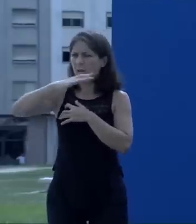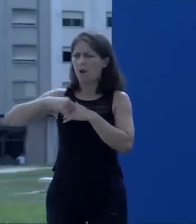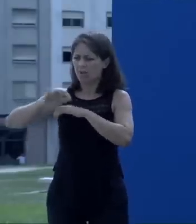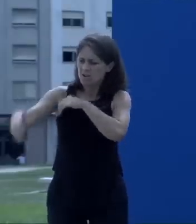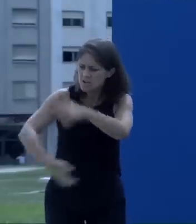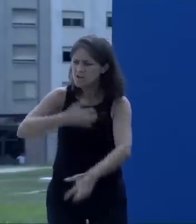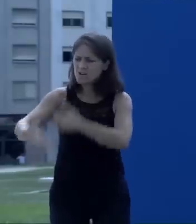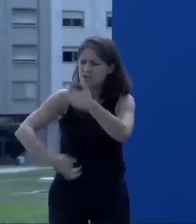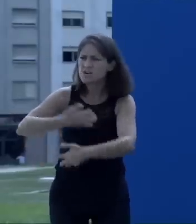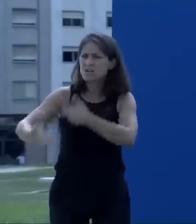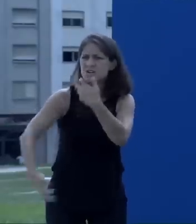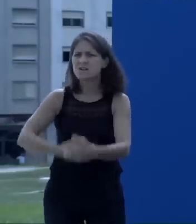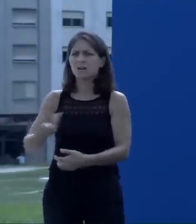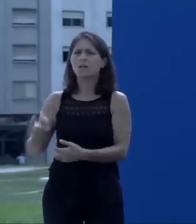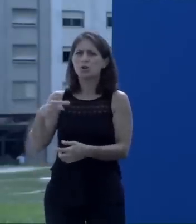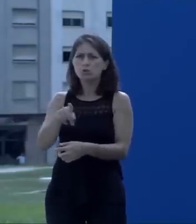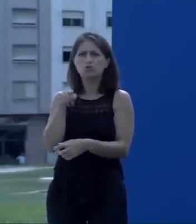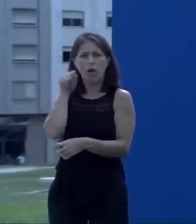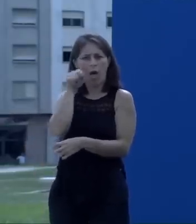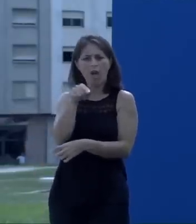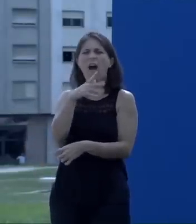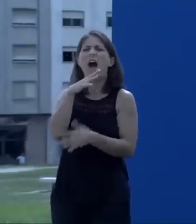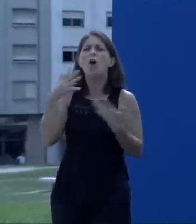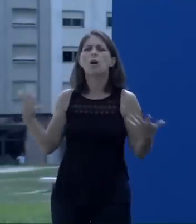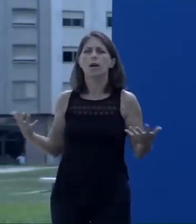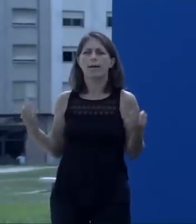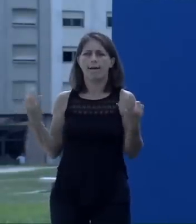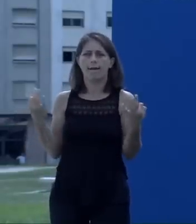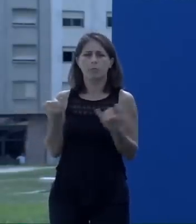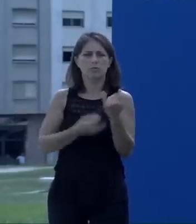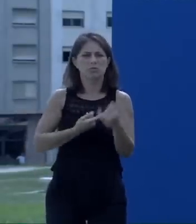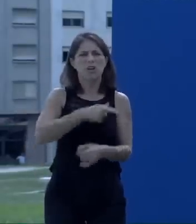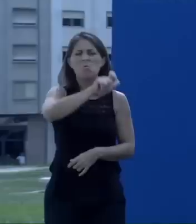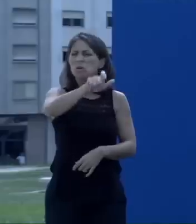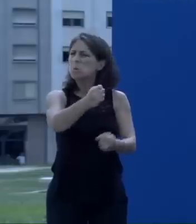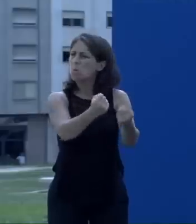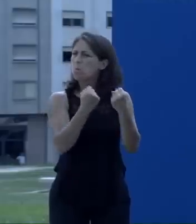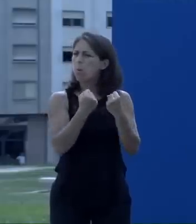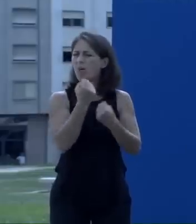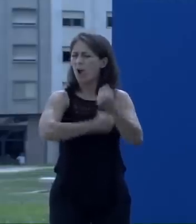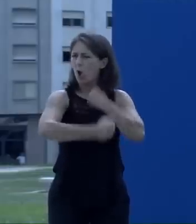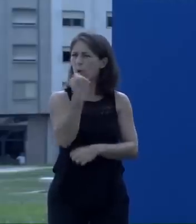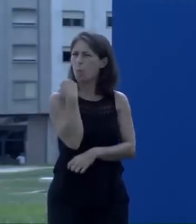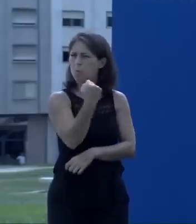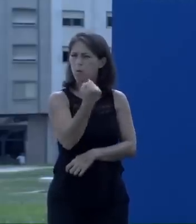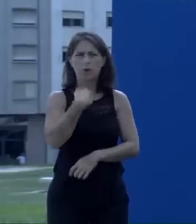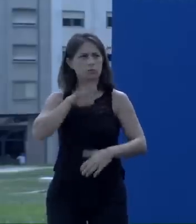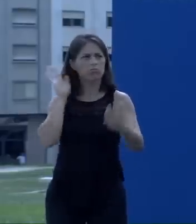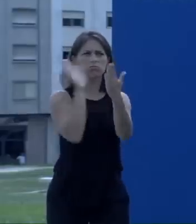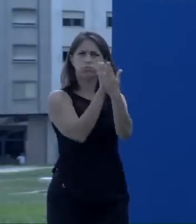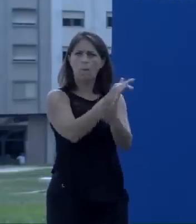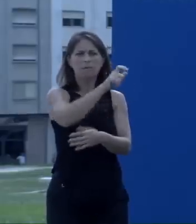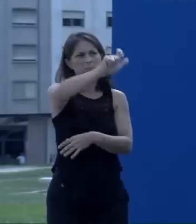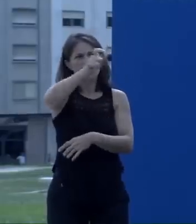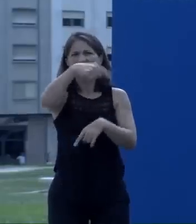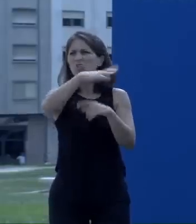máis. E agora tamén nós plantarnos diante dos poderes económicos, plantarnos diante desta xente que sigue levando